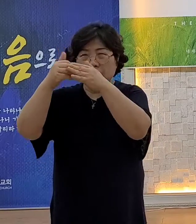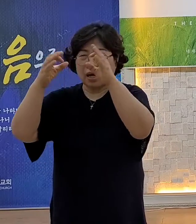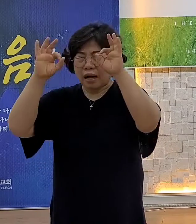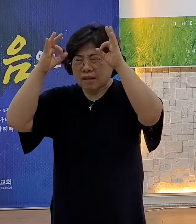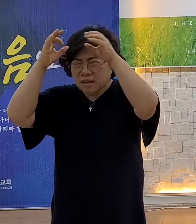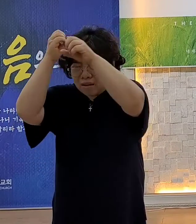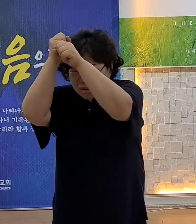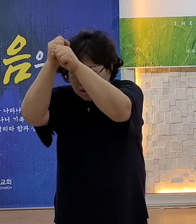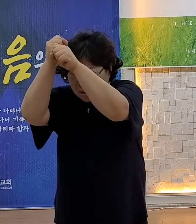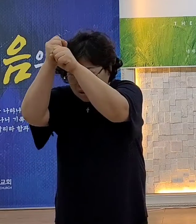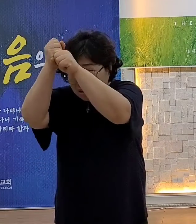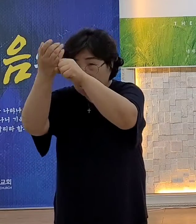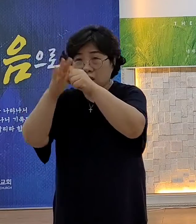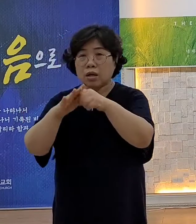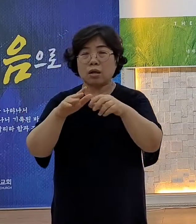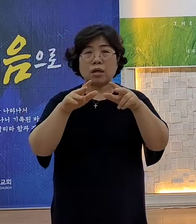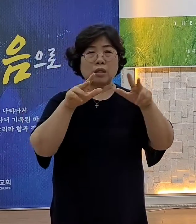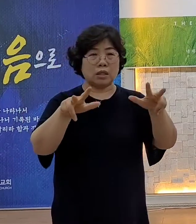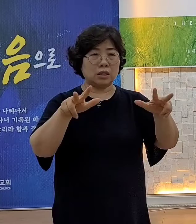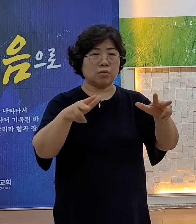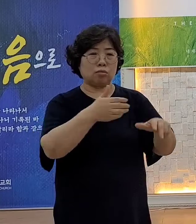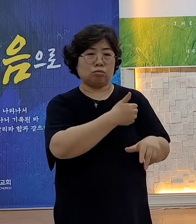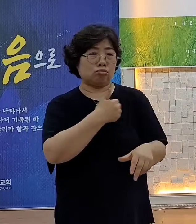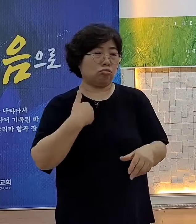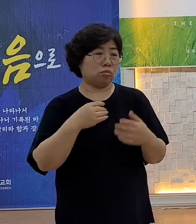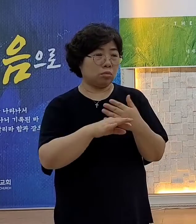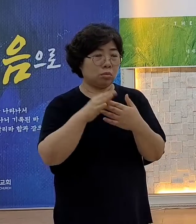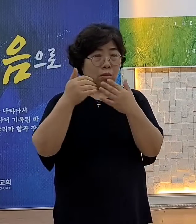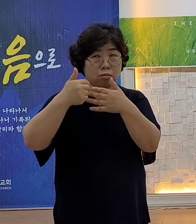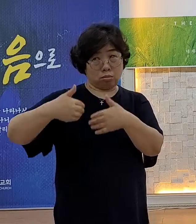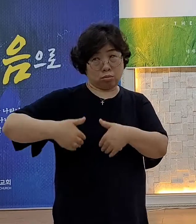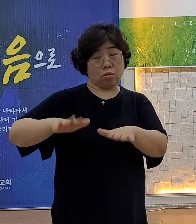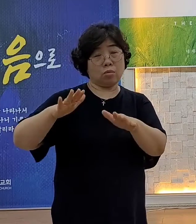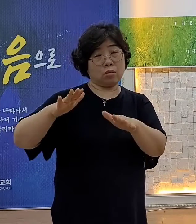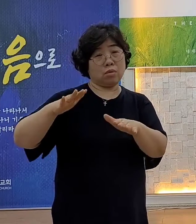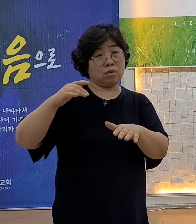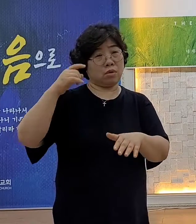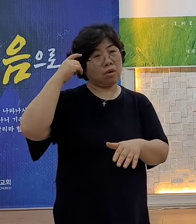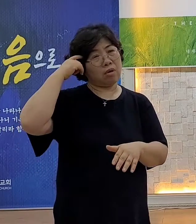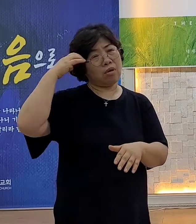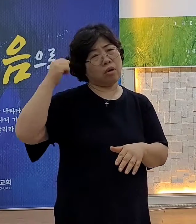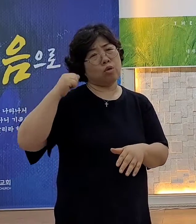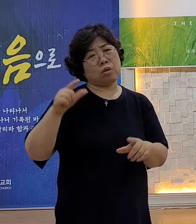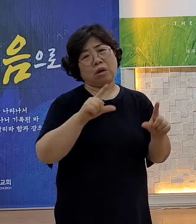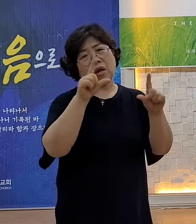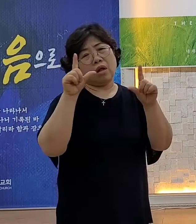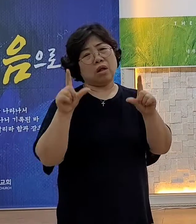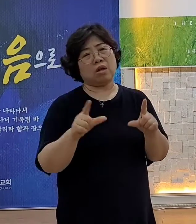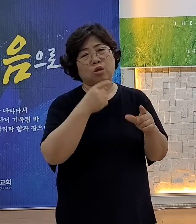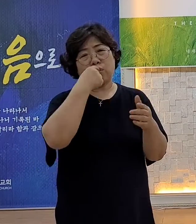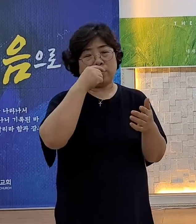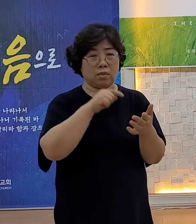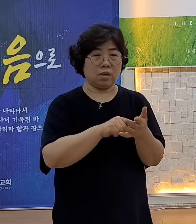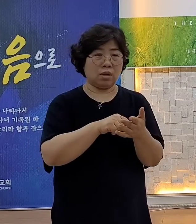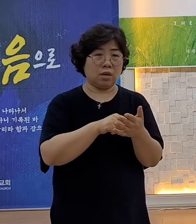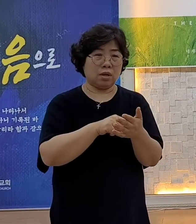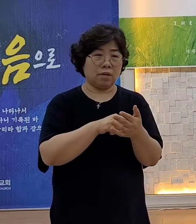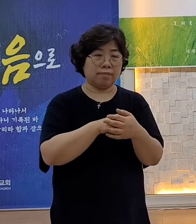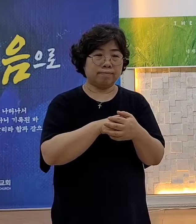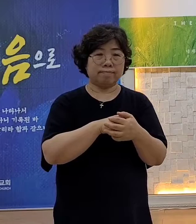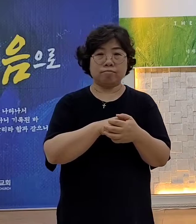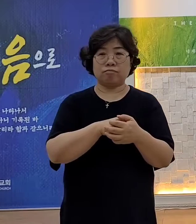보니까 내 스스로 핸들링이 다 되잖아. 굳이 하나님이 안 도와주셔도 내가 다 할 수 있는 그런 시대가 되고 말이야. 얼마나 많은 복을